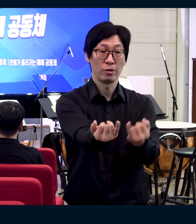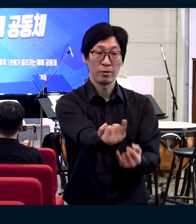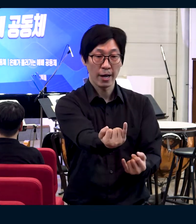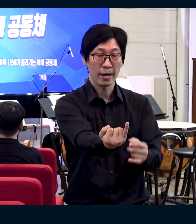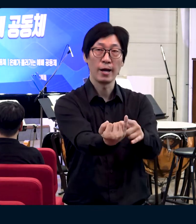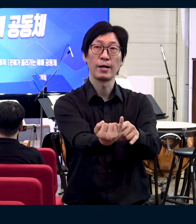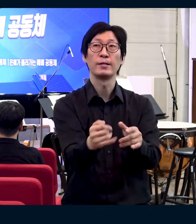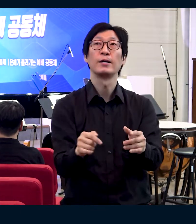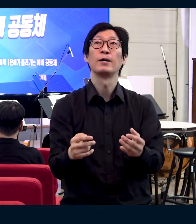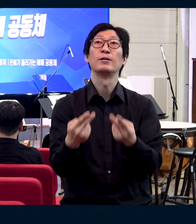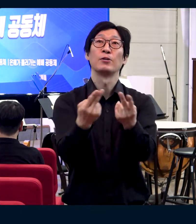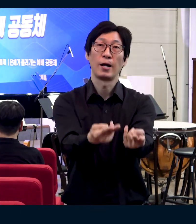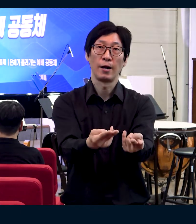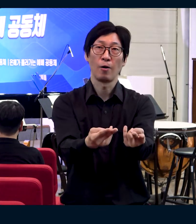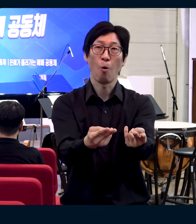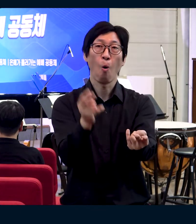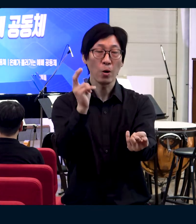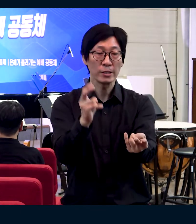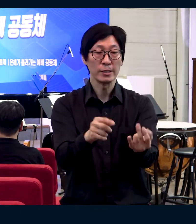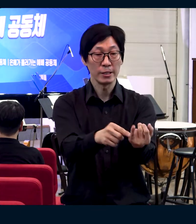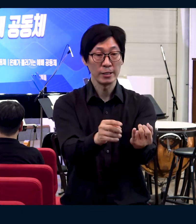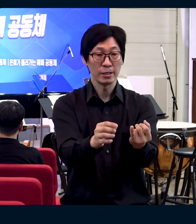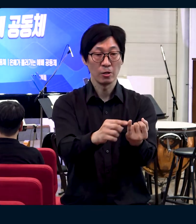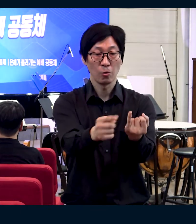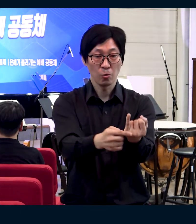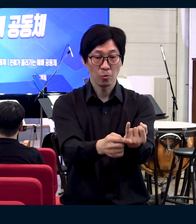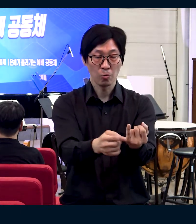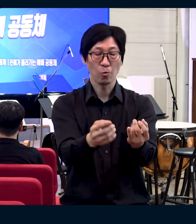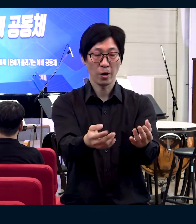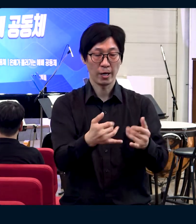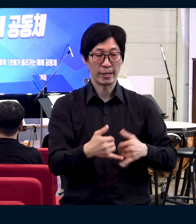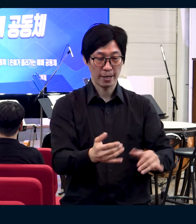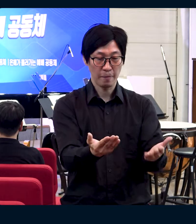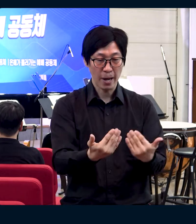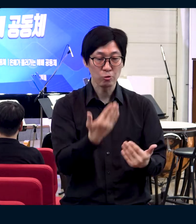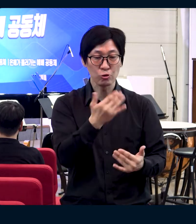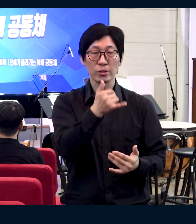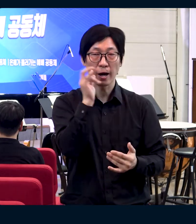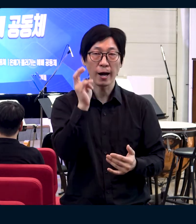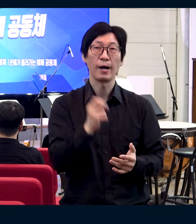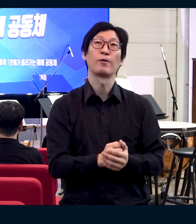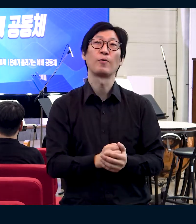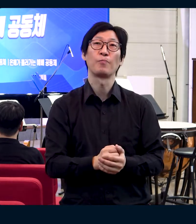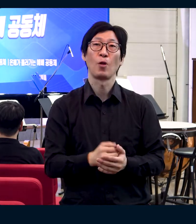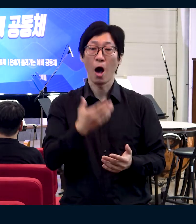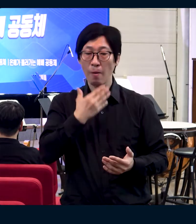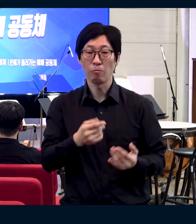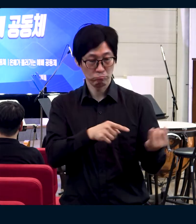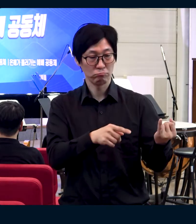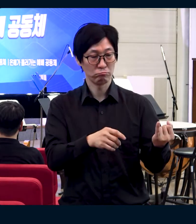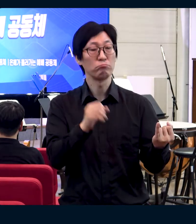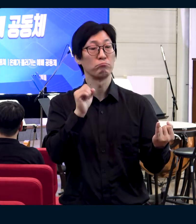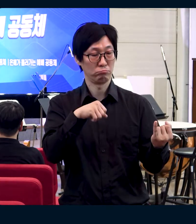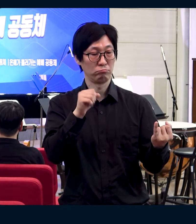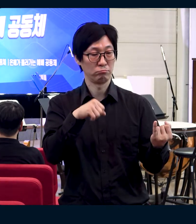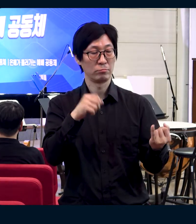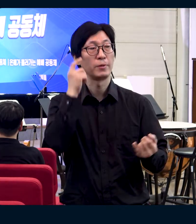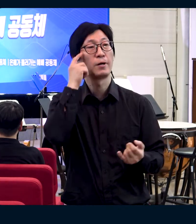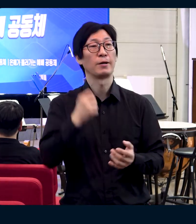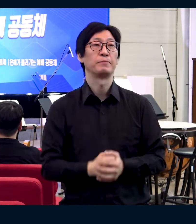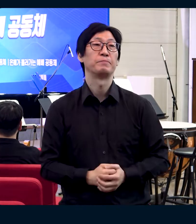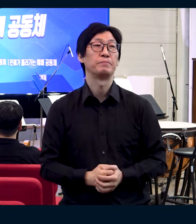여종에게 들어가라. 내가 혹 그로 말미암아 자녀를 얻을까 하노라 하매 아브라함이 사레의 말을